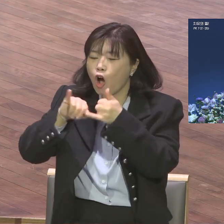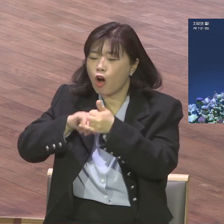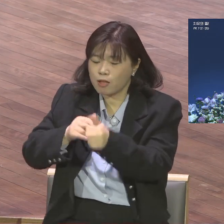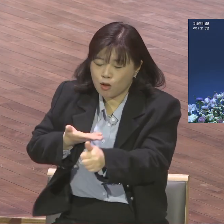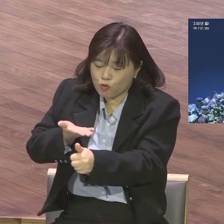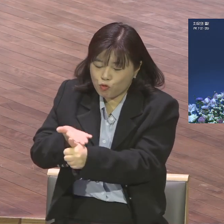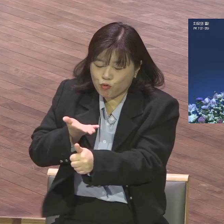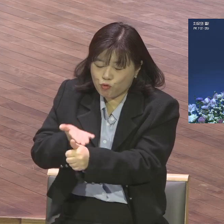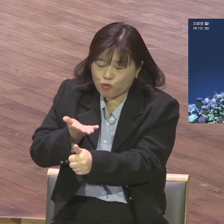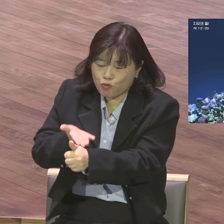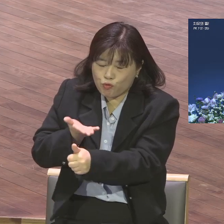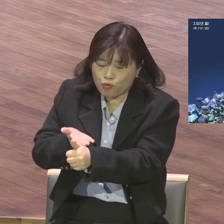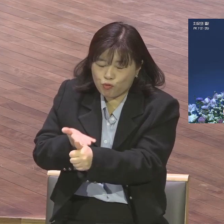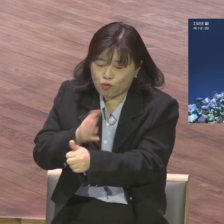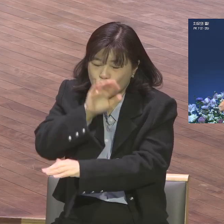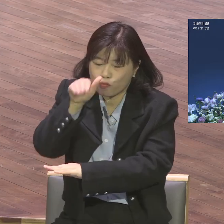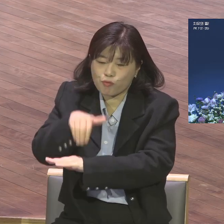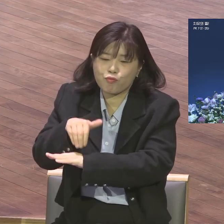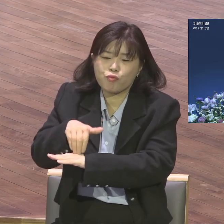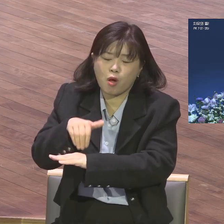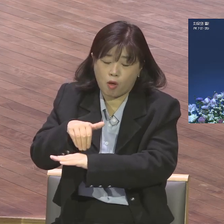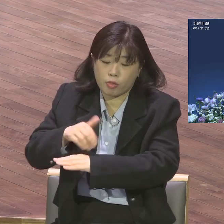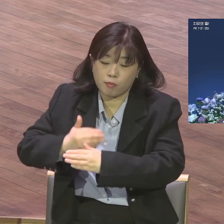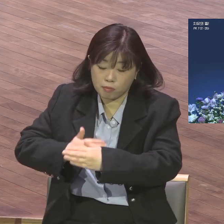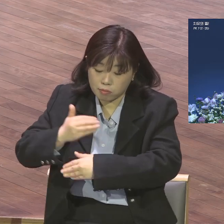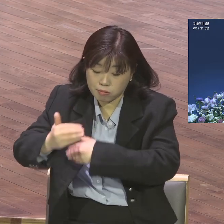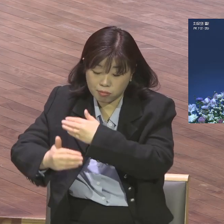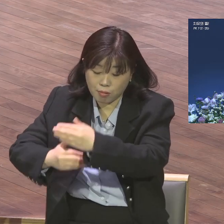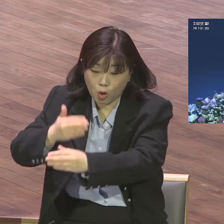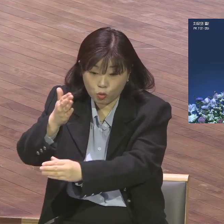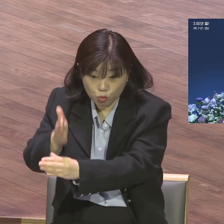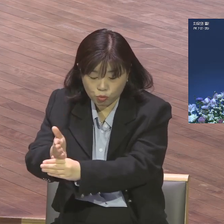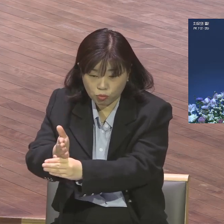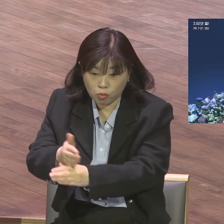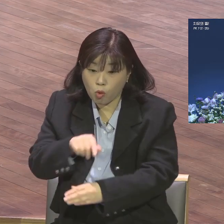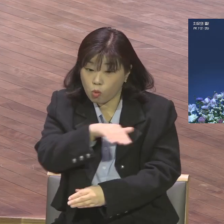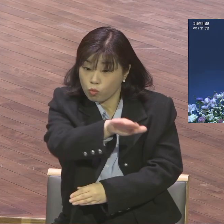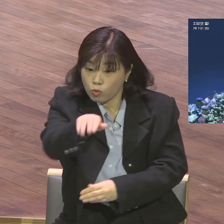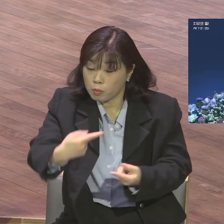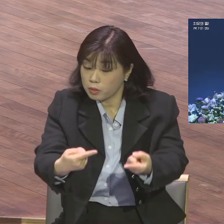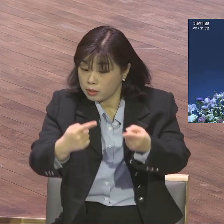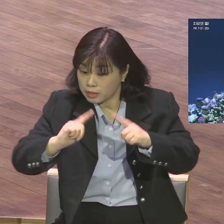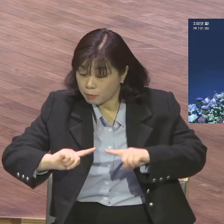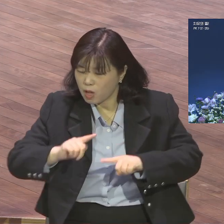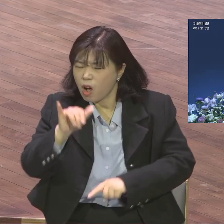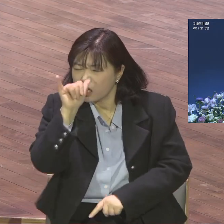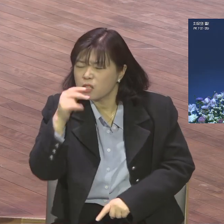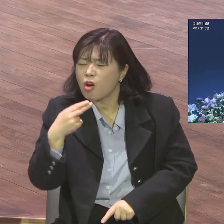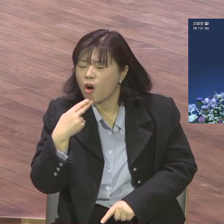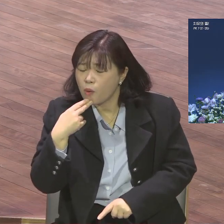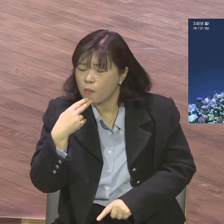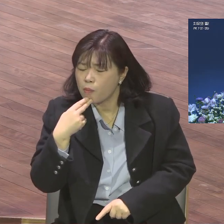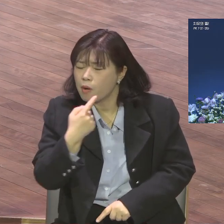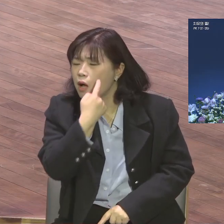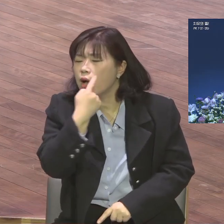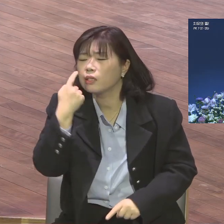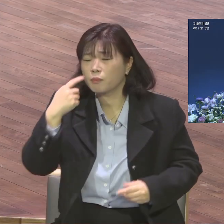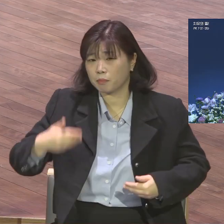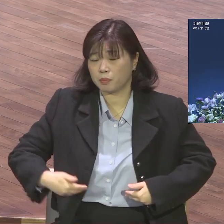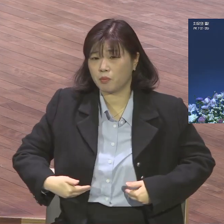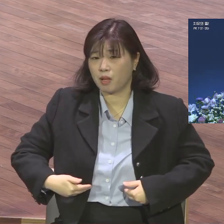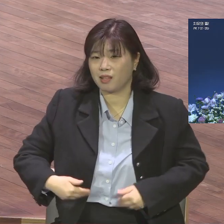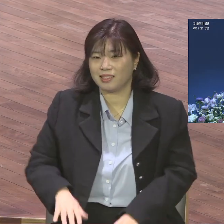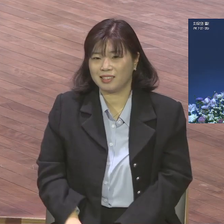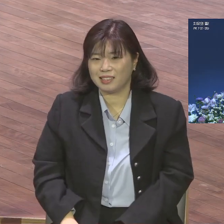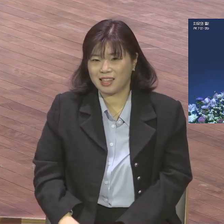언약을 제대로 심어주느냐 그렇지 못하느냐 이게 다예요. 지금 공부 잘한다 못한다